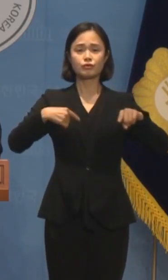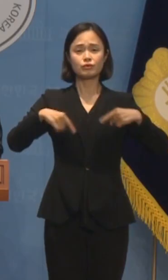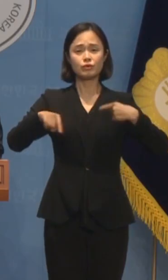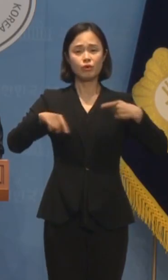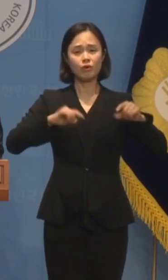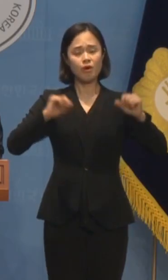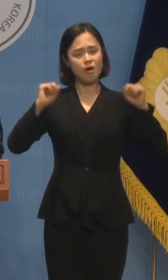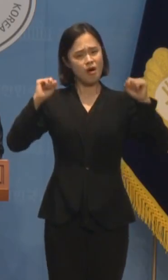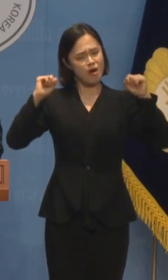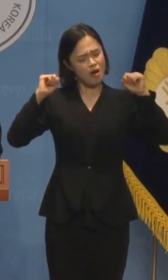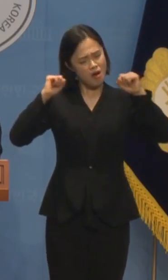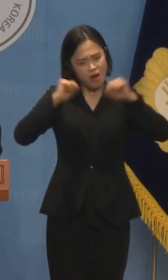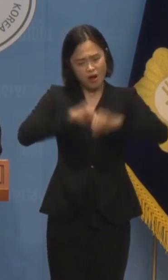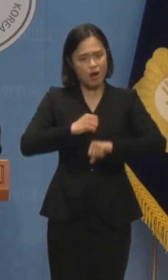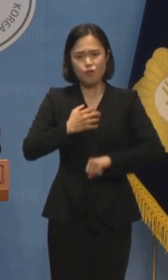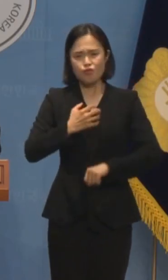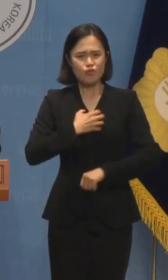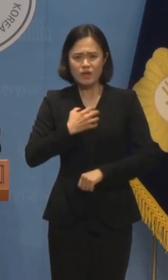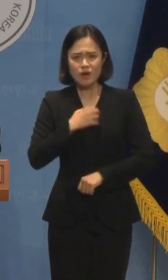망가뜨린 것입니까?